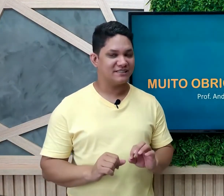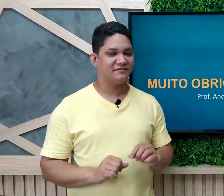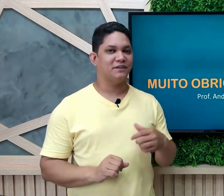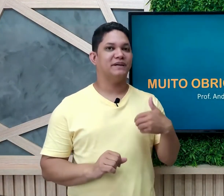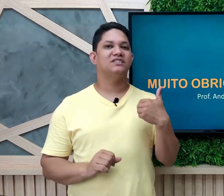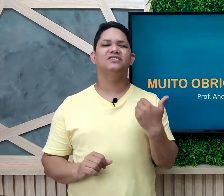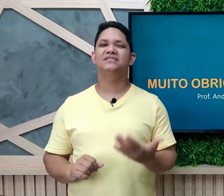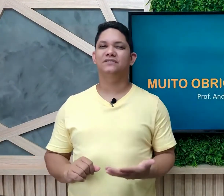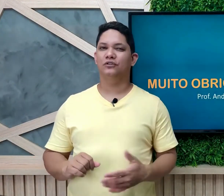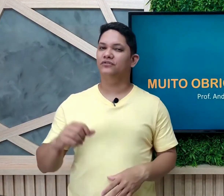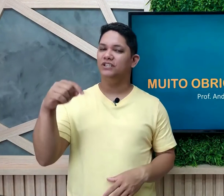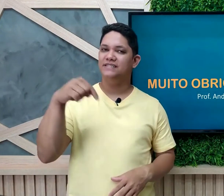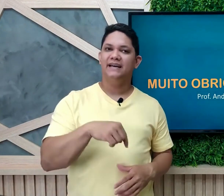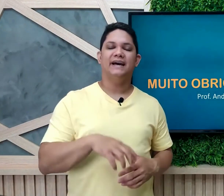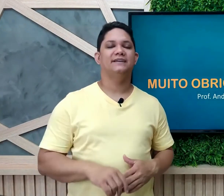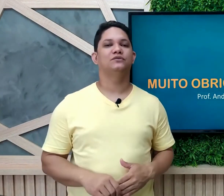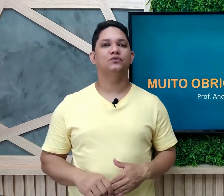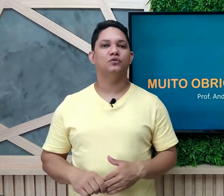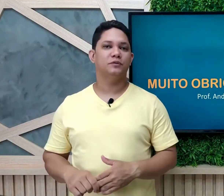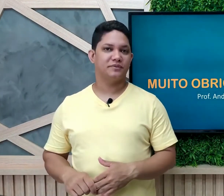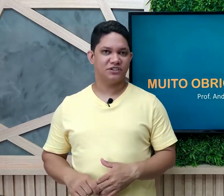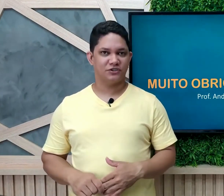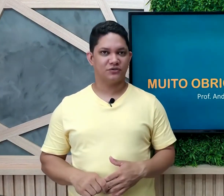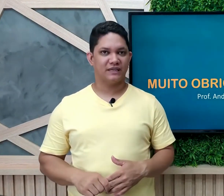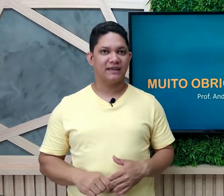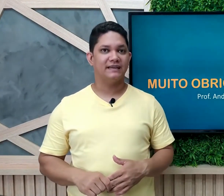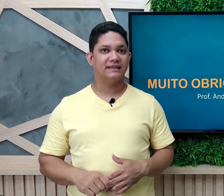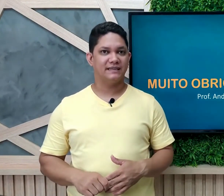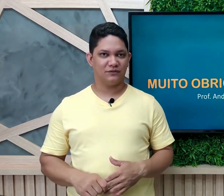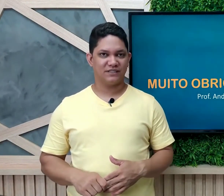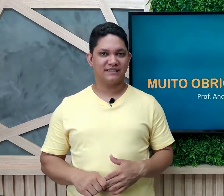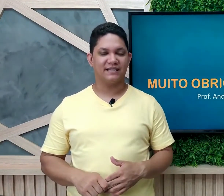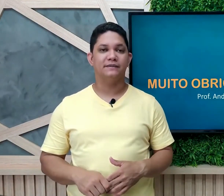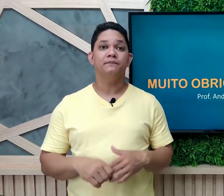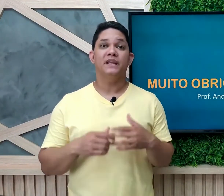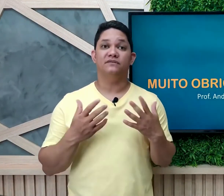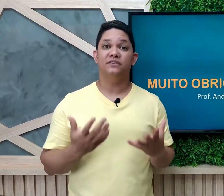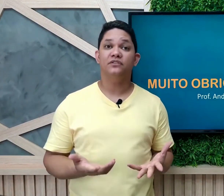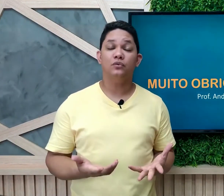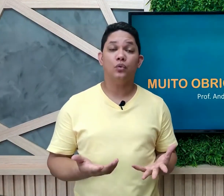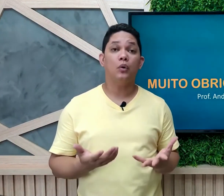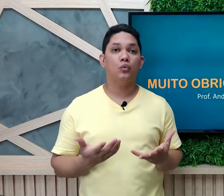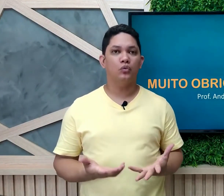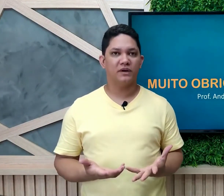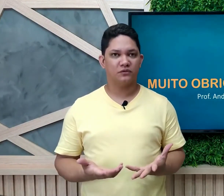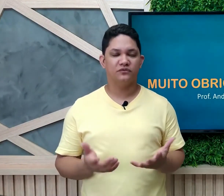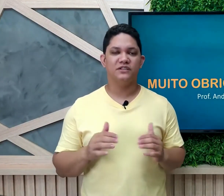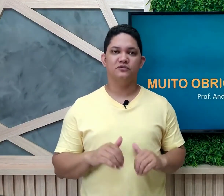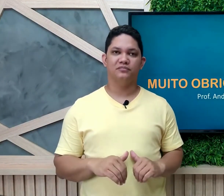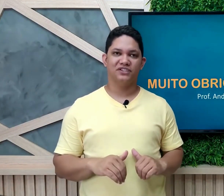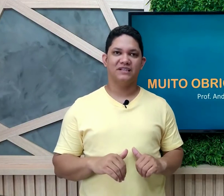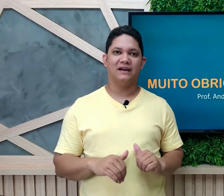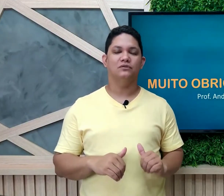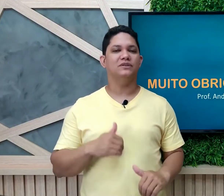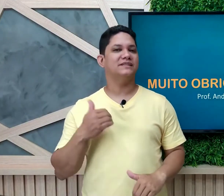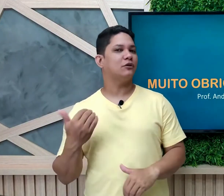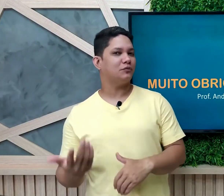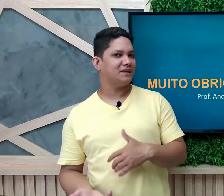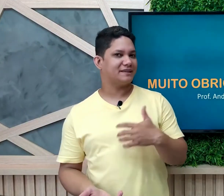terça-feira a partir das 19 horas aqui no YouTube para a gente estudar língua de sinais. Se você ficou com alguma dúvida sobre esta aula, quiser